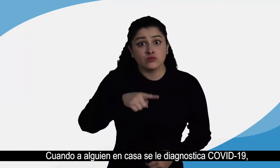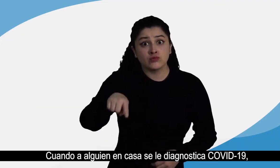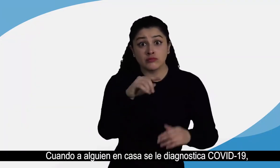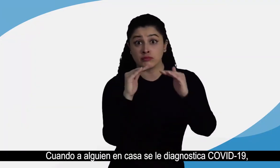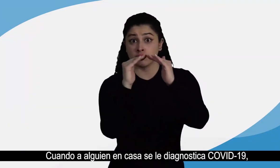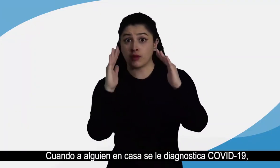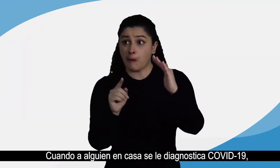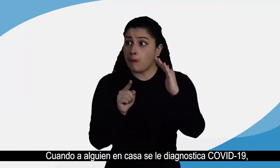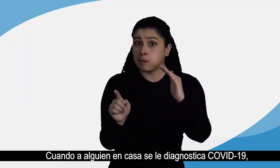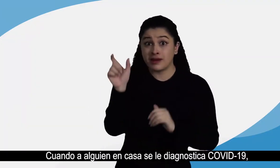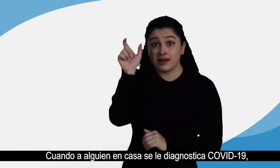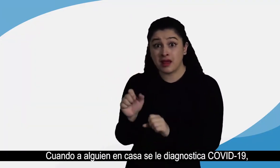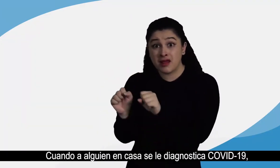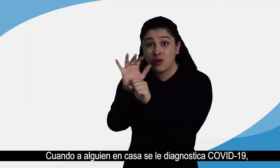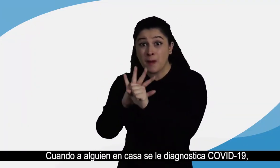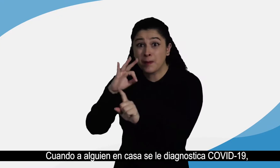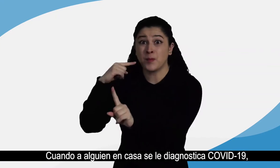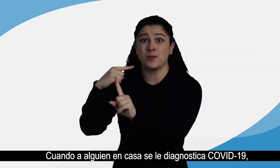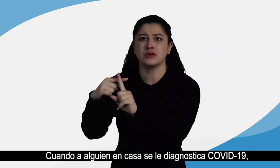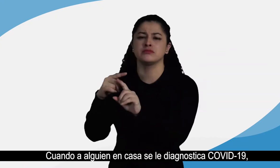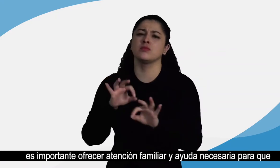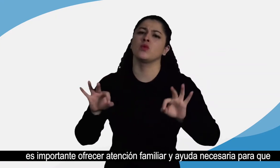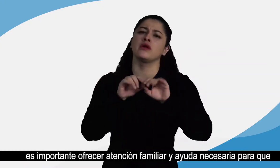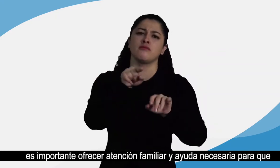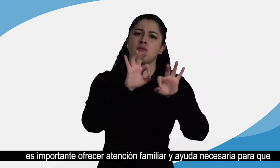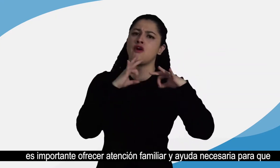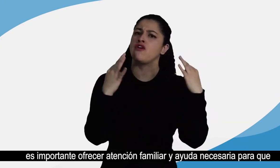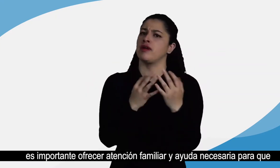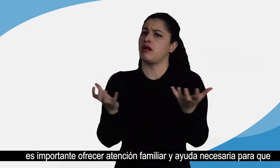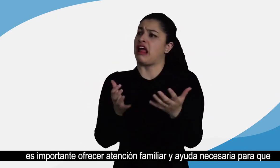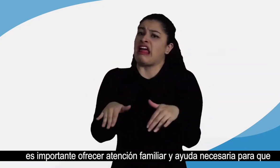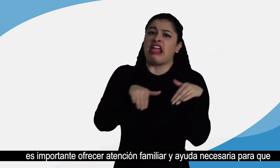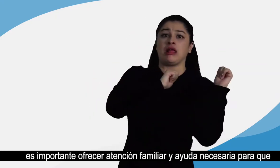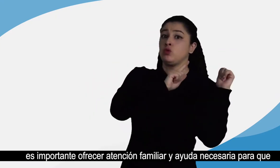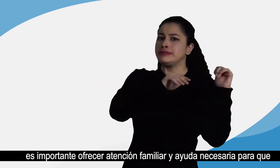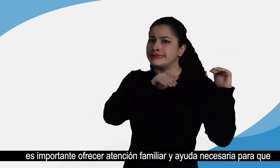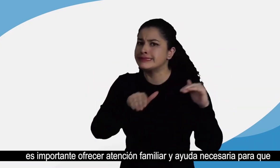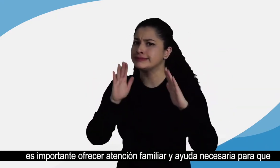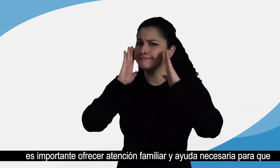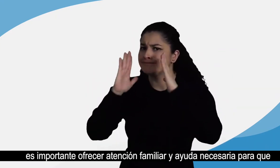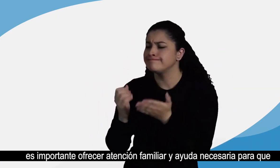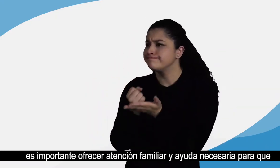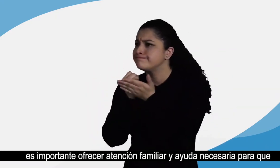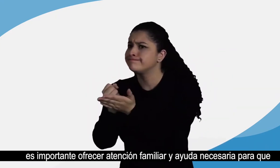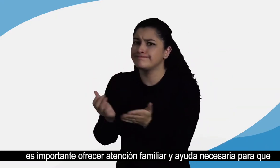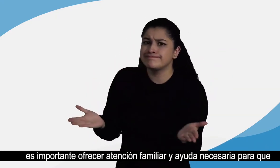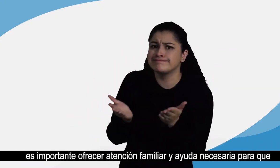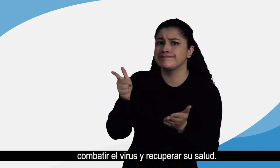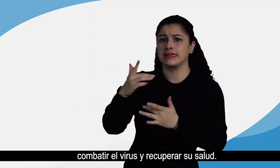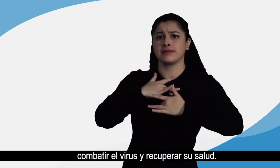Cuando a alguien en casa se le diagnostica COVID-19, es importante ofrecer atención familiar y ayuda necesaria Para que pueda